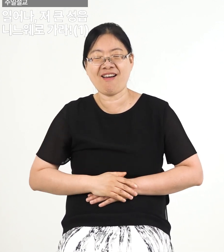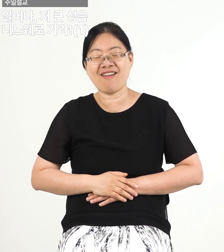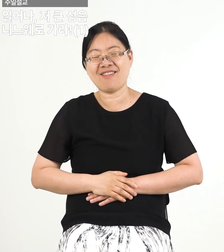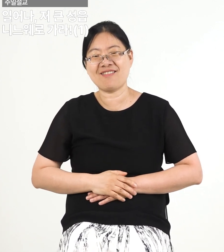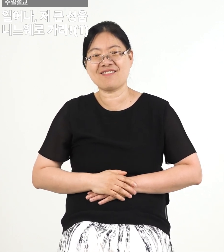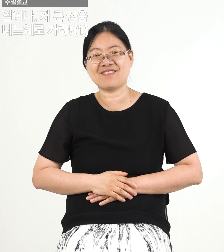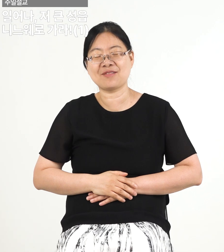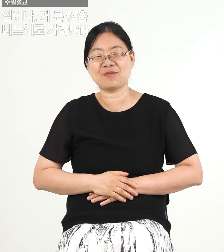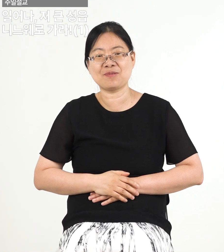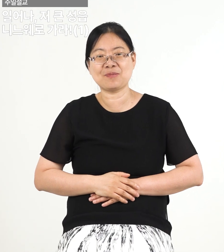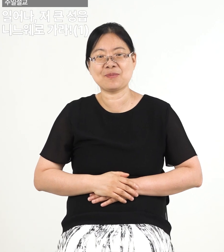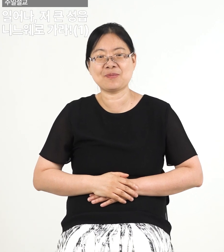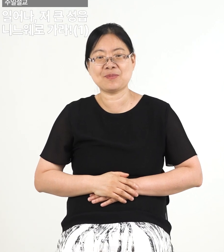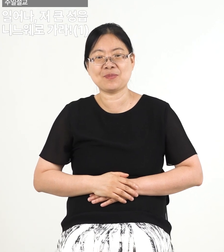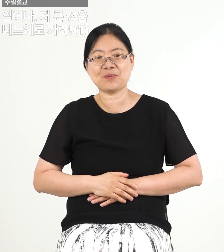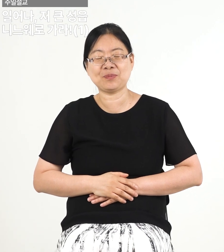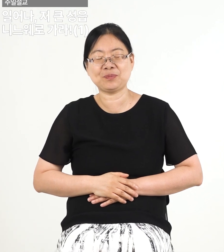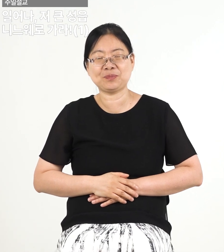마침. 자,